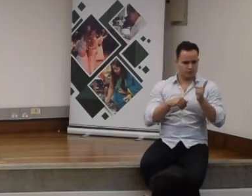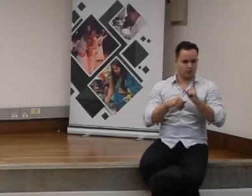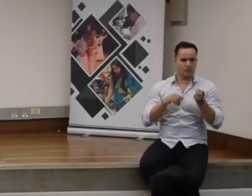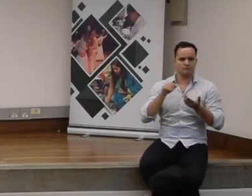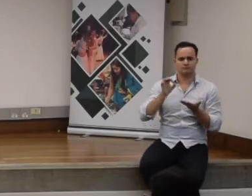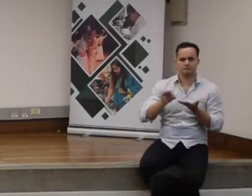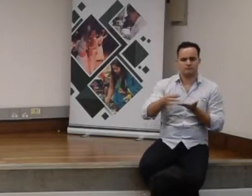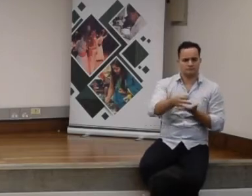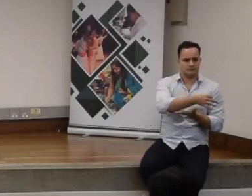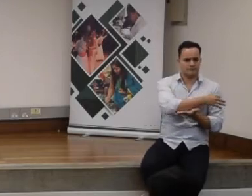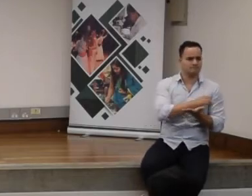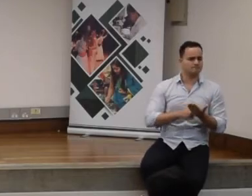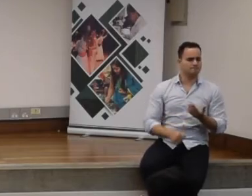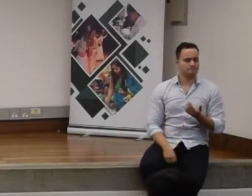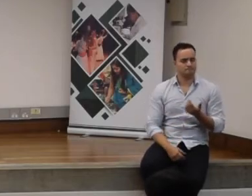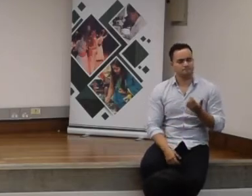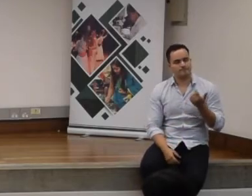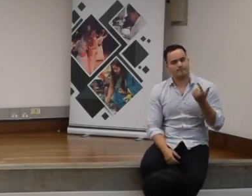la ciudad.